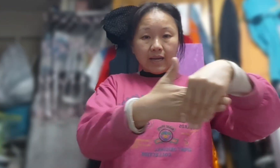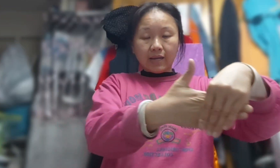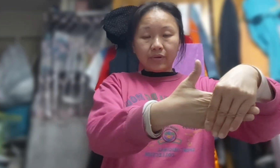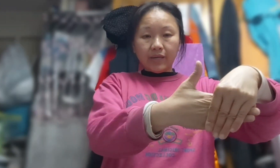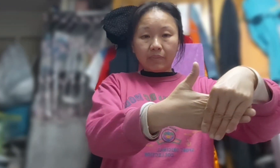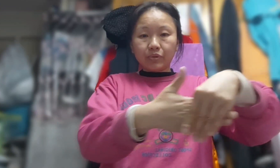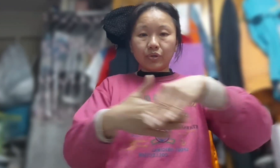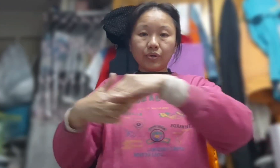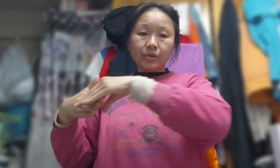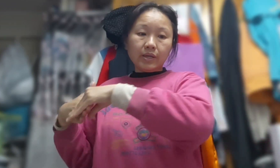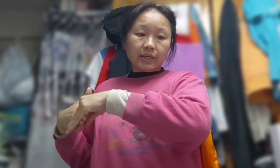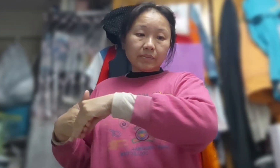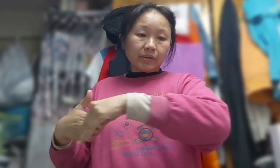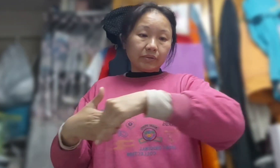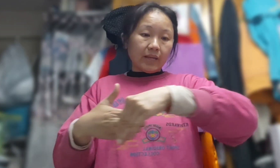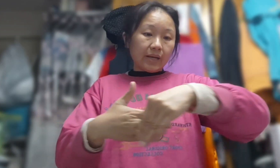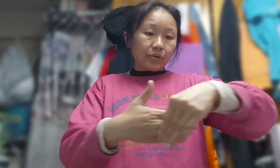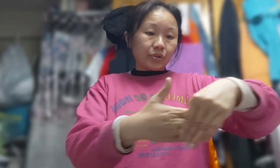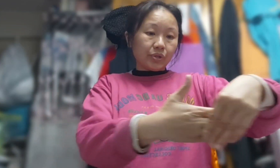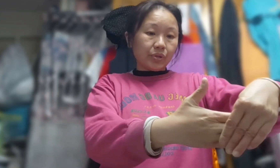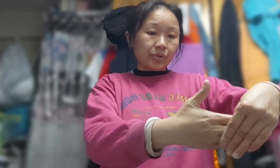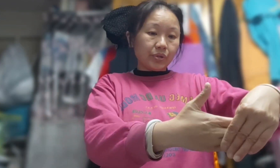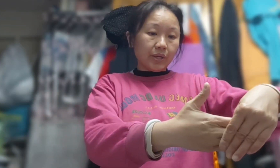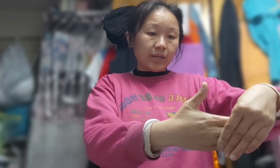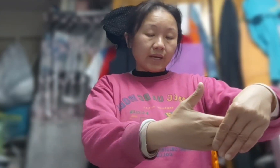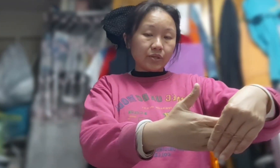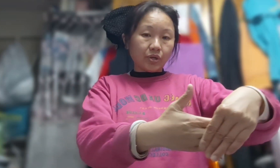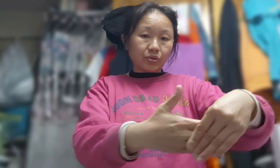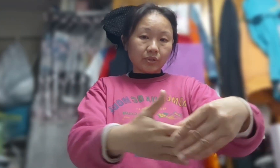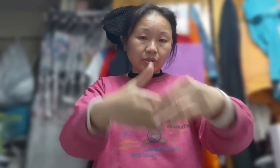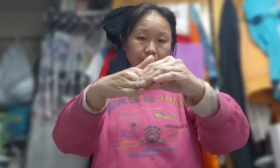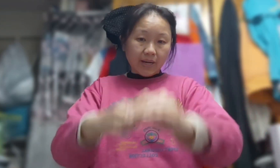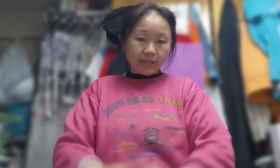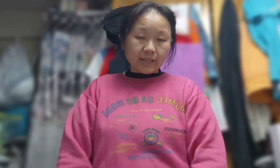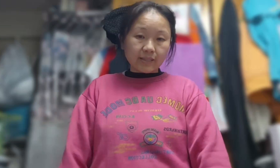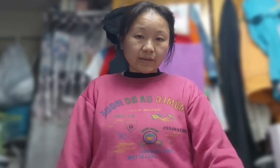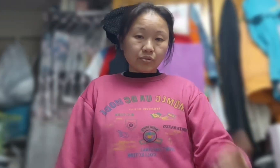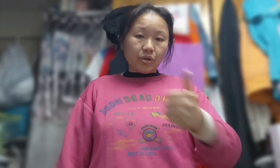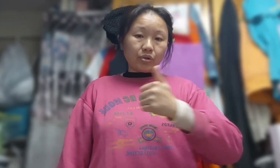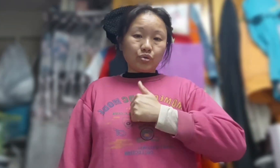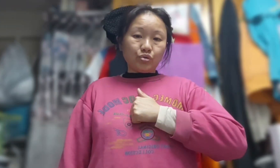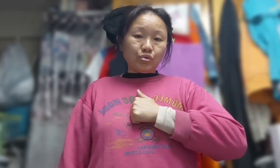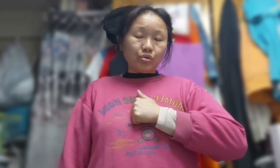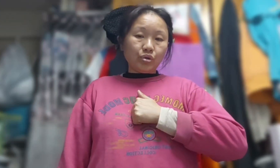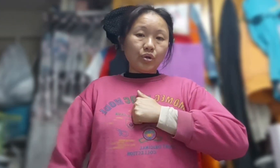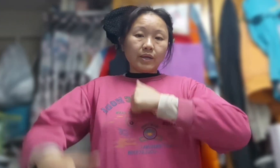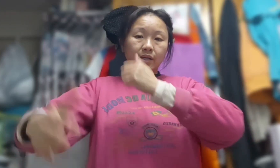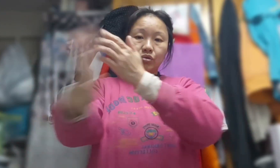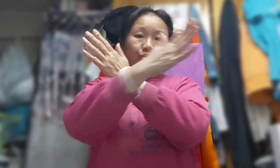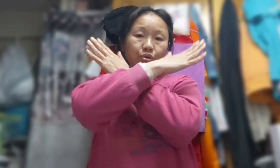佢夾佢出去，咁樣叫帶佢出去，係帶着，跟住擺低晒手上個主，跟住